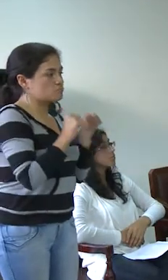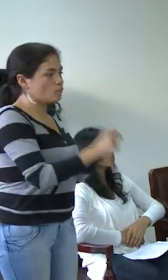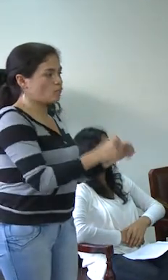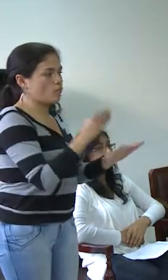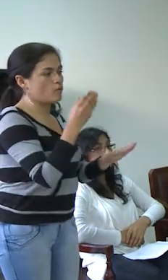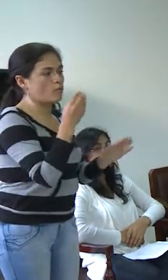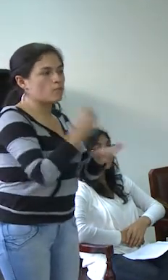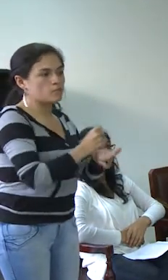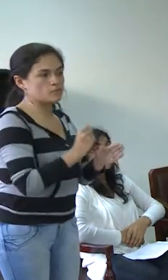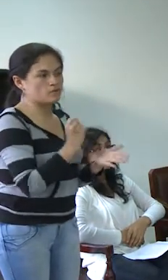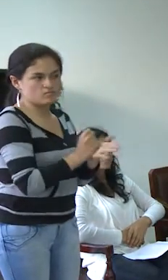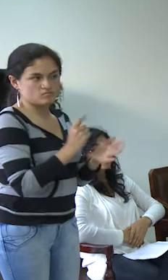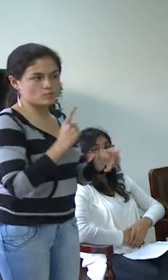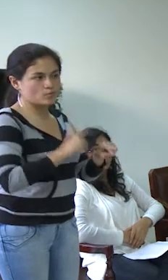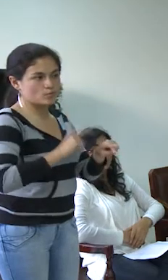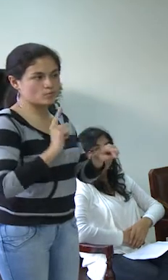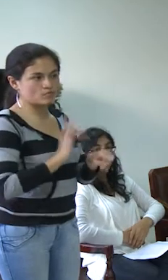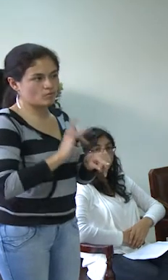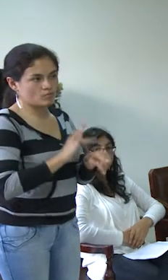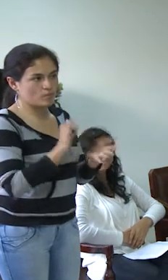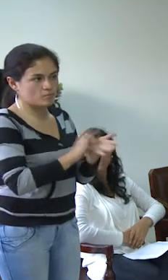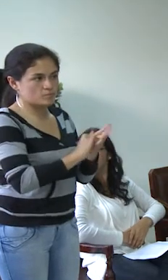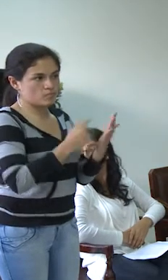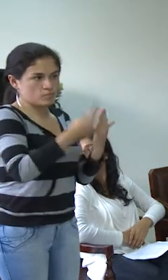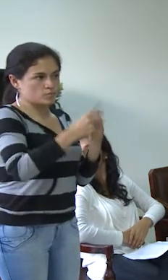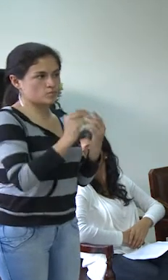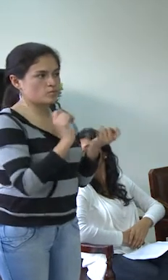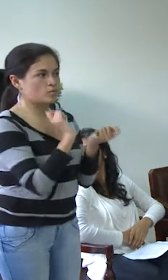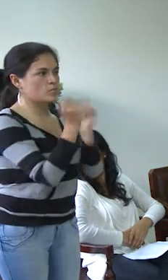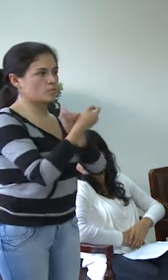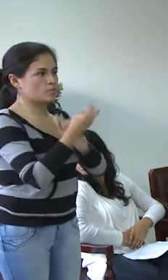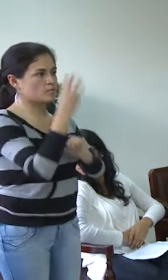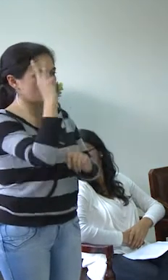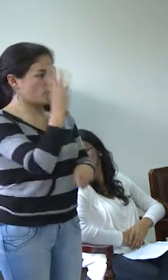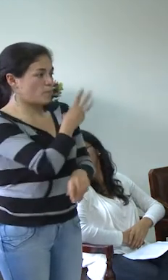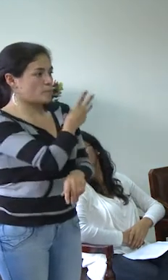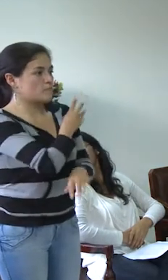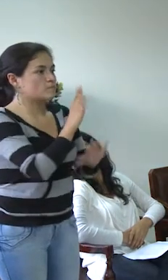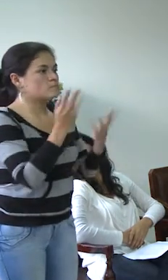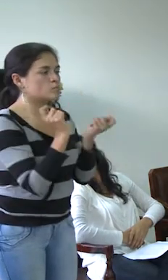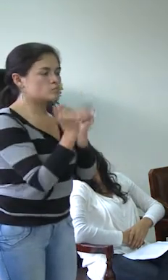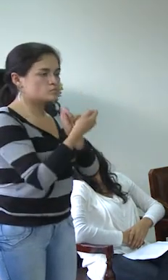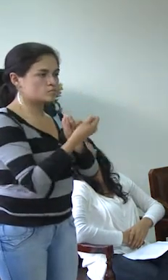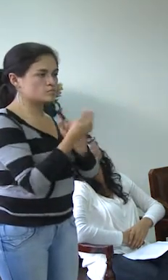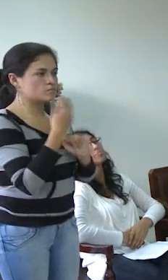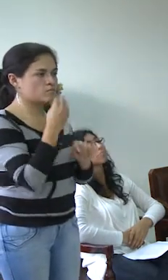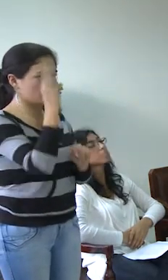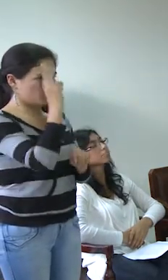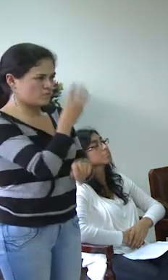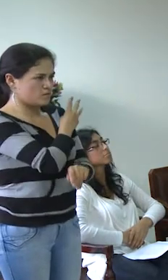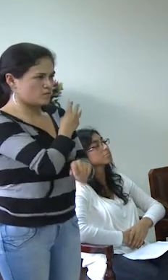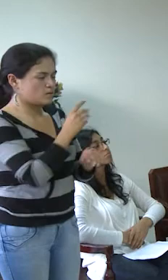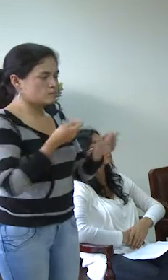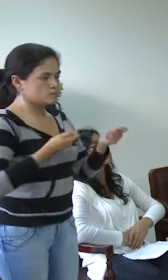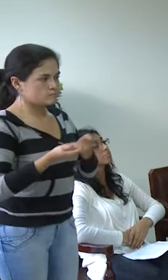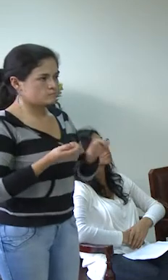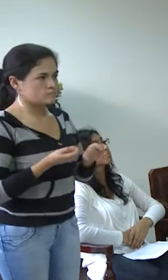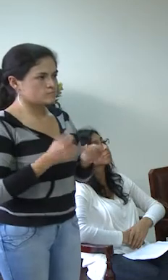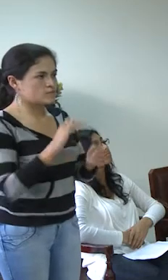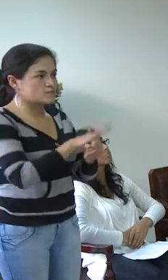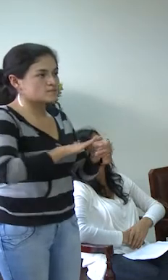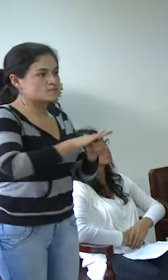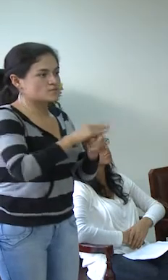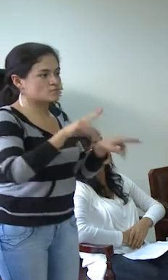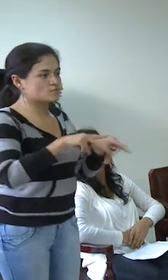donde la lógica de lo militar era la que regulaba la